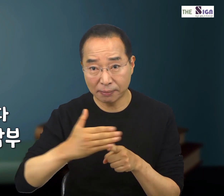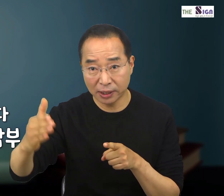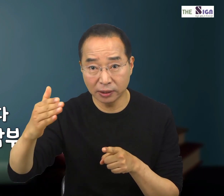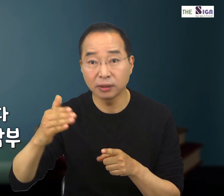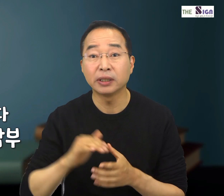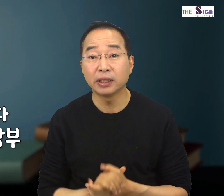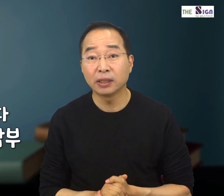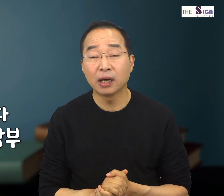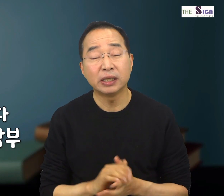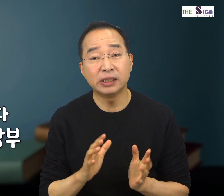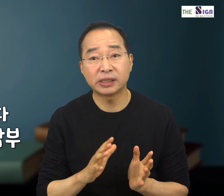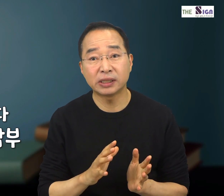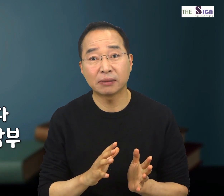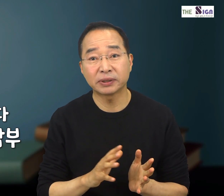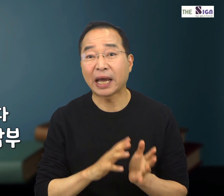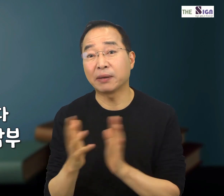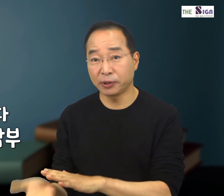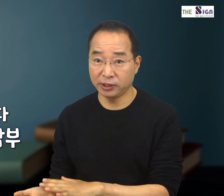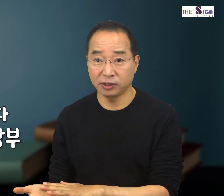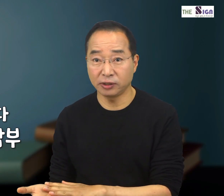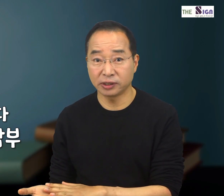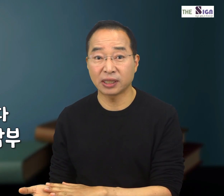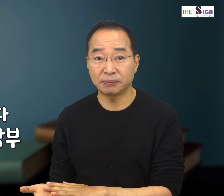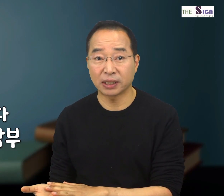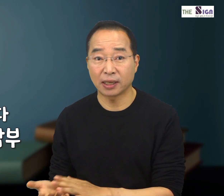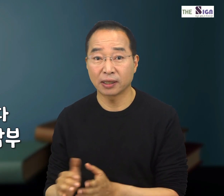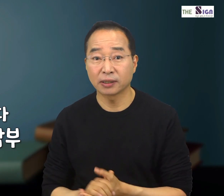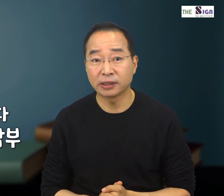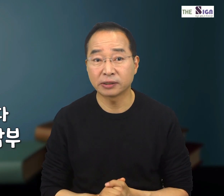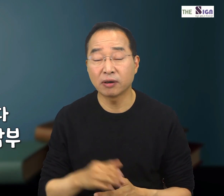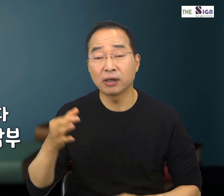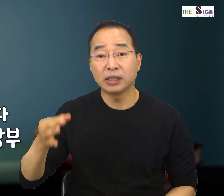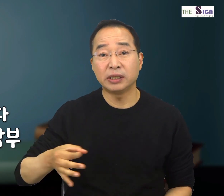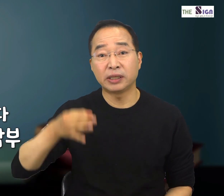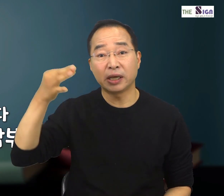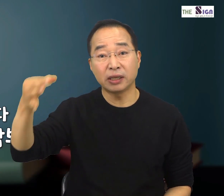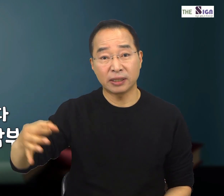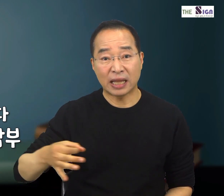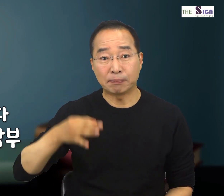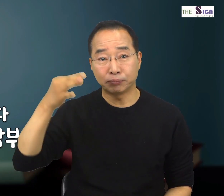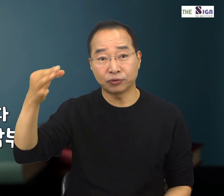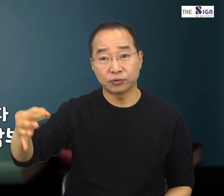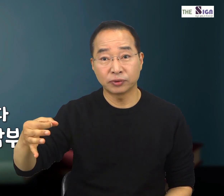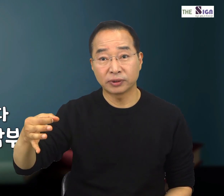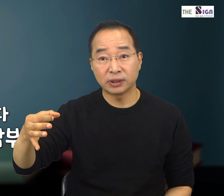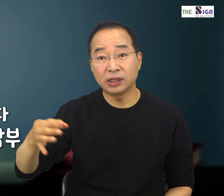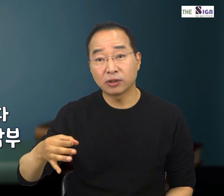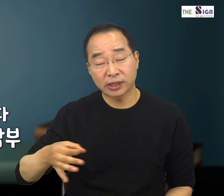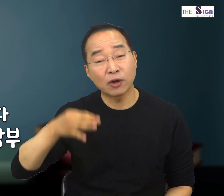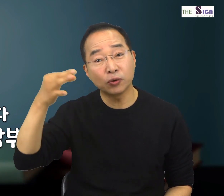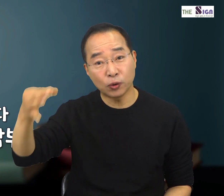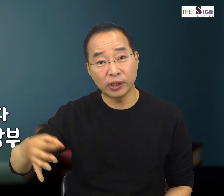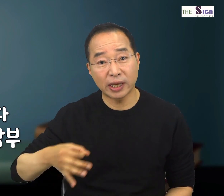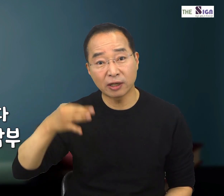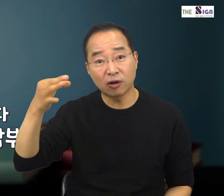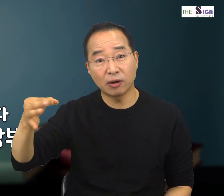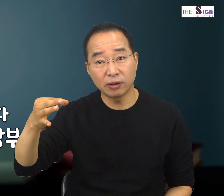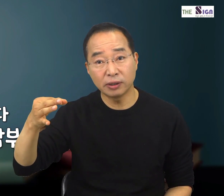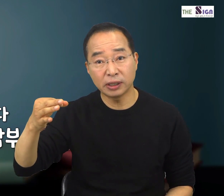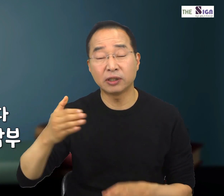하면은 일시납을 다 해버리는 걸 뜻합니다. 그래서 이게 납부, 이거는 사용료에 대한 거,